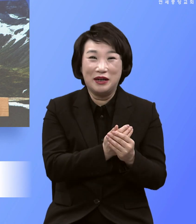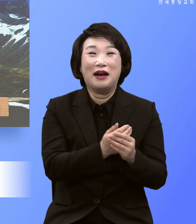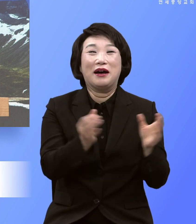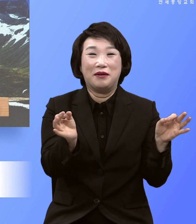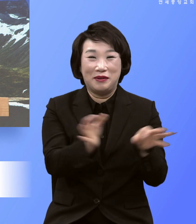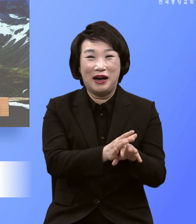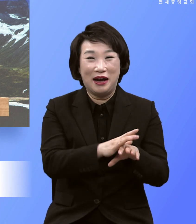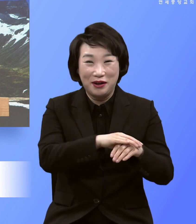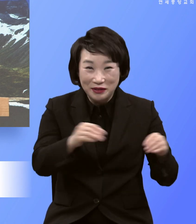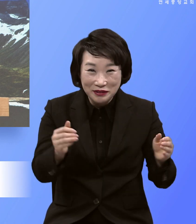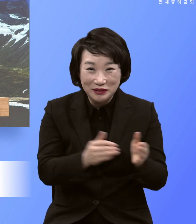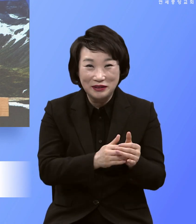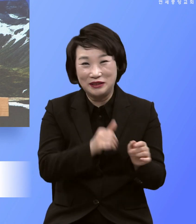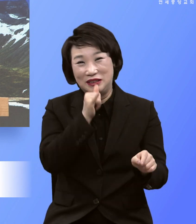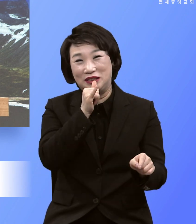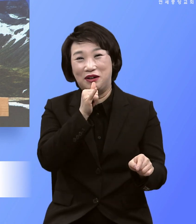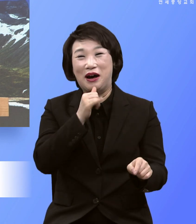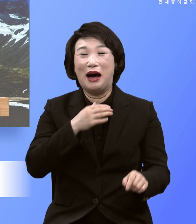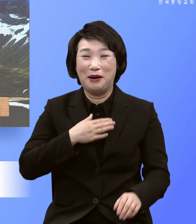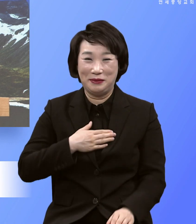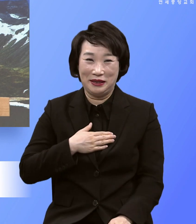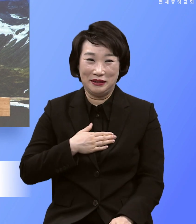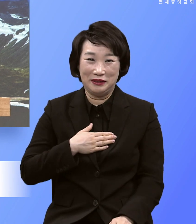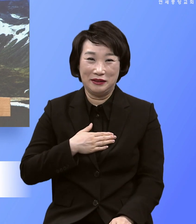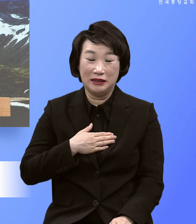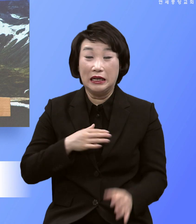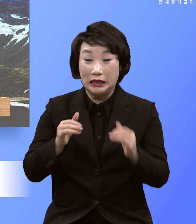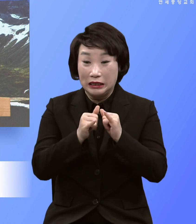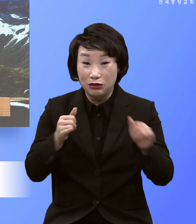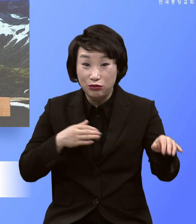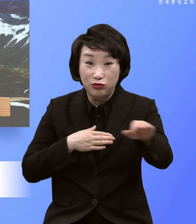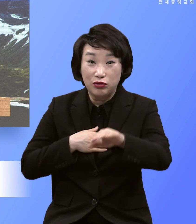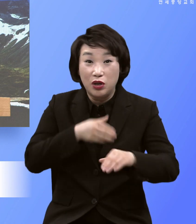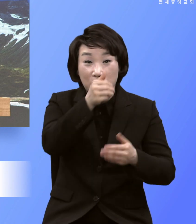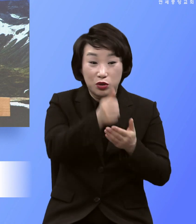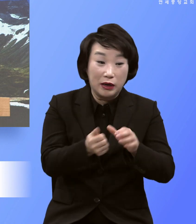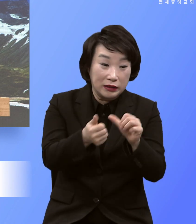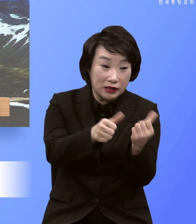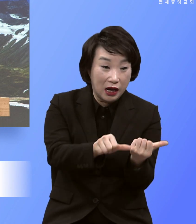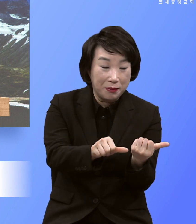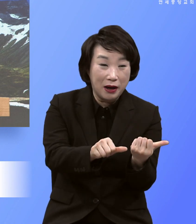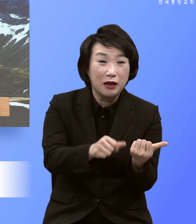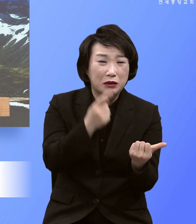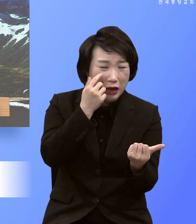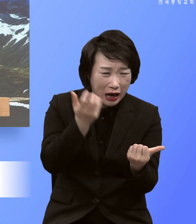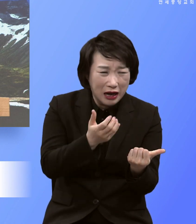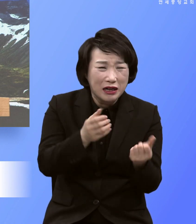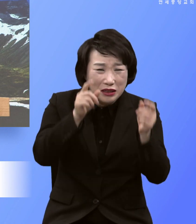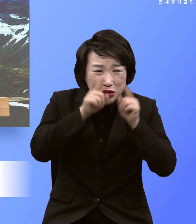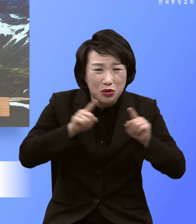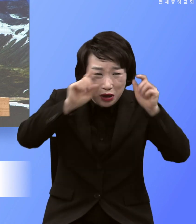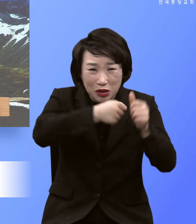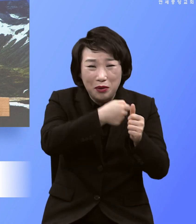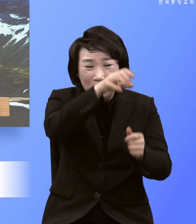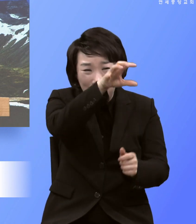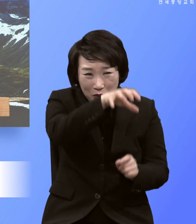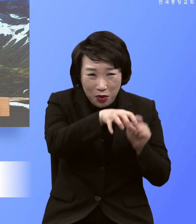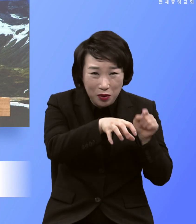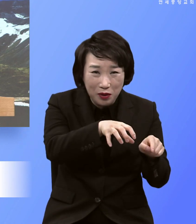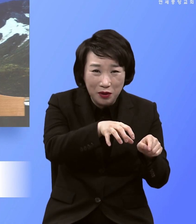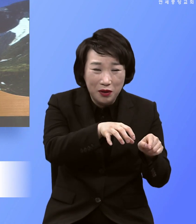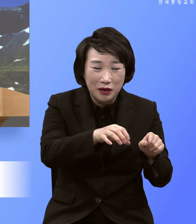완전히 무효되버렸으니 인류를 죄와 사망과 초전한 지옥에 버려서